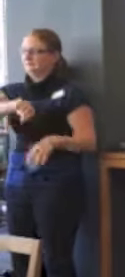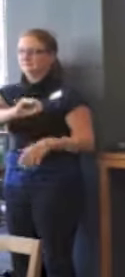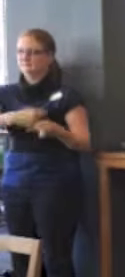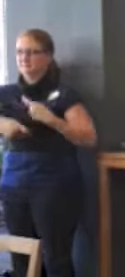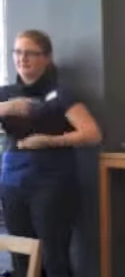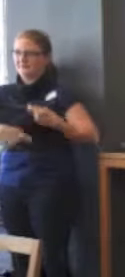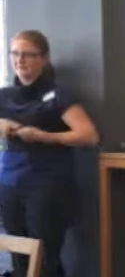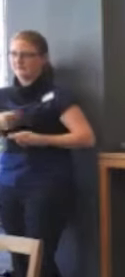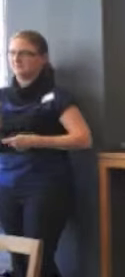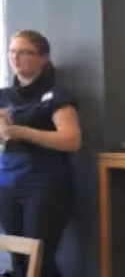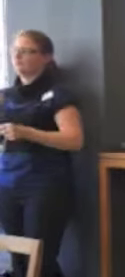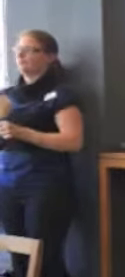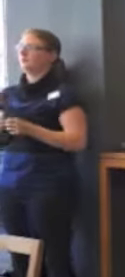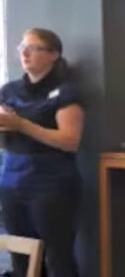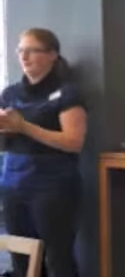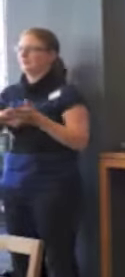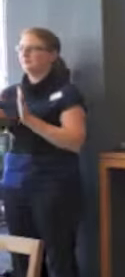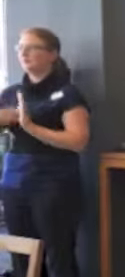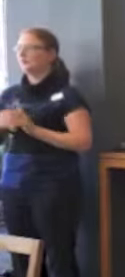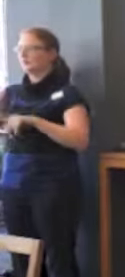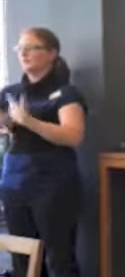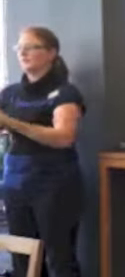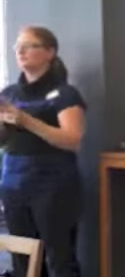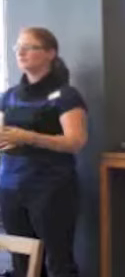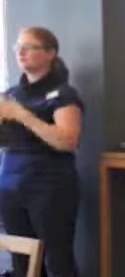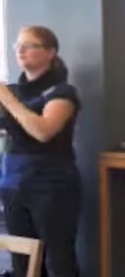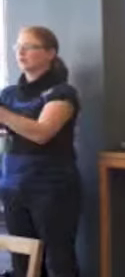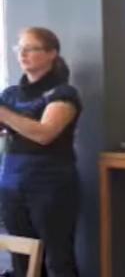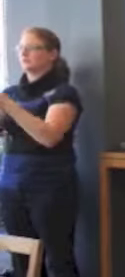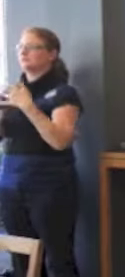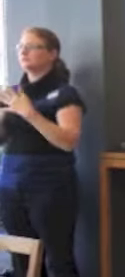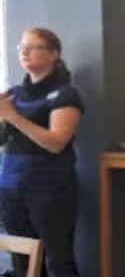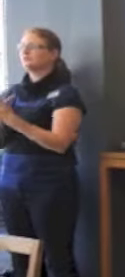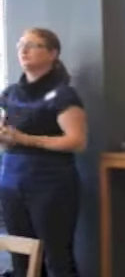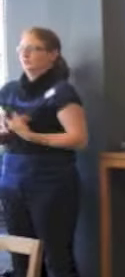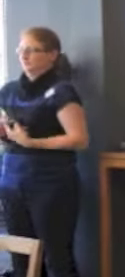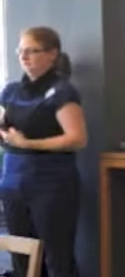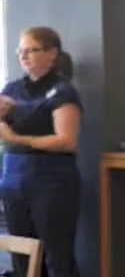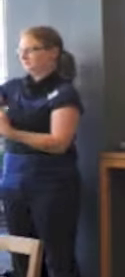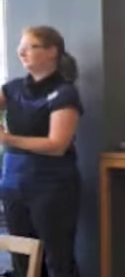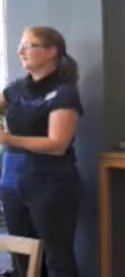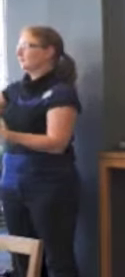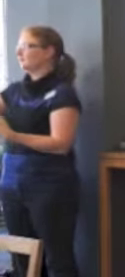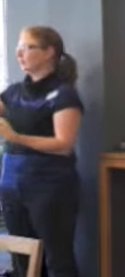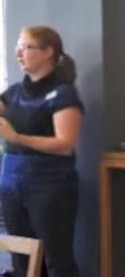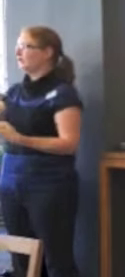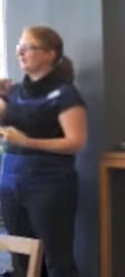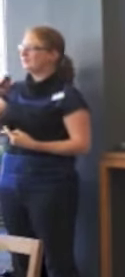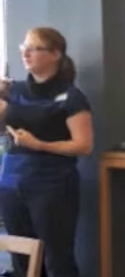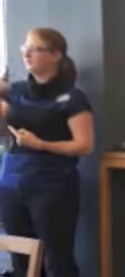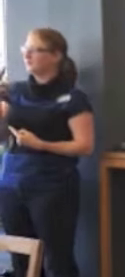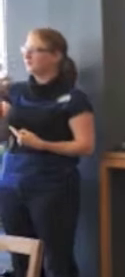jobbat också med metodutveckling av stödstrukturer runt de här företagen. Det kan handla om att utveckla